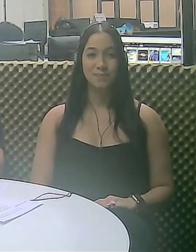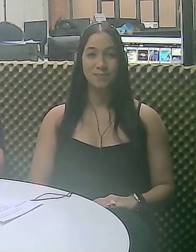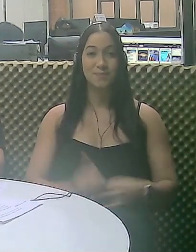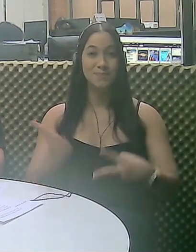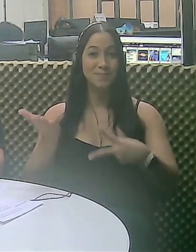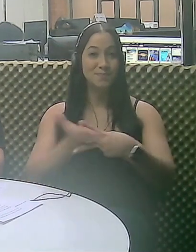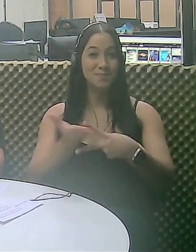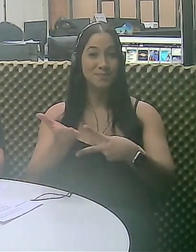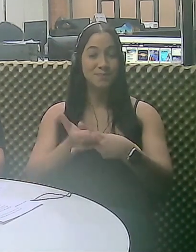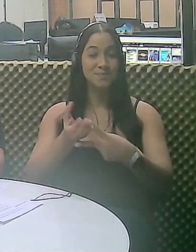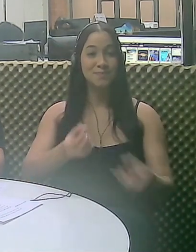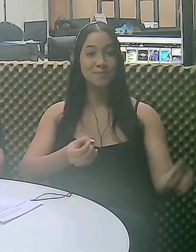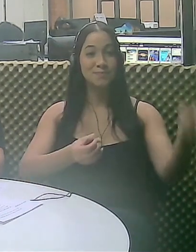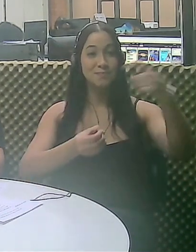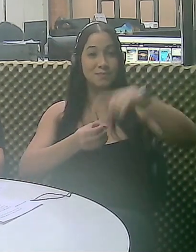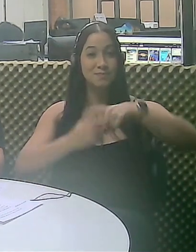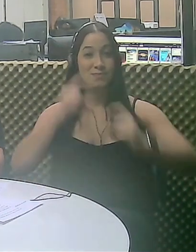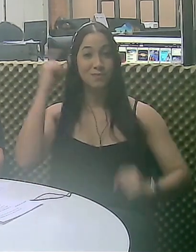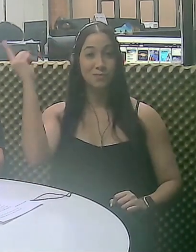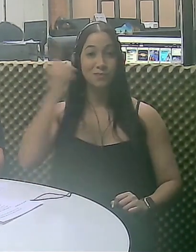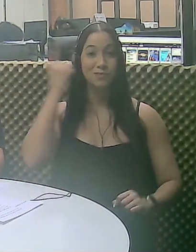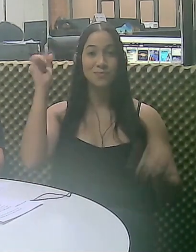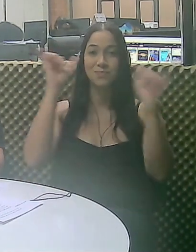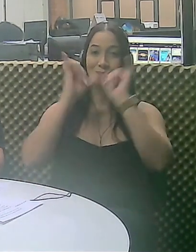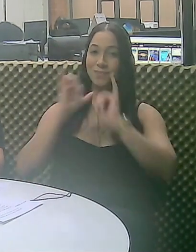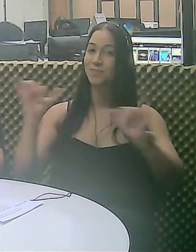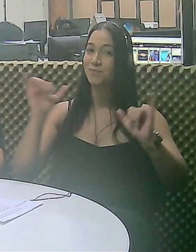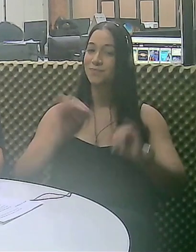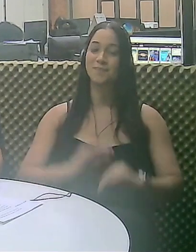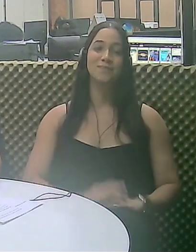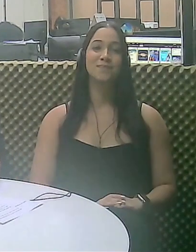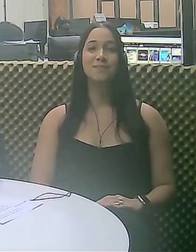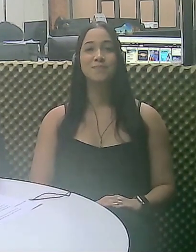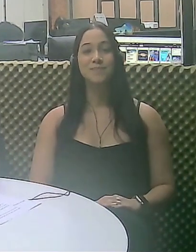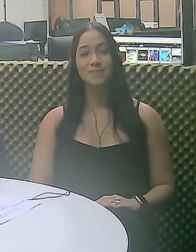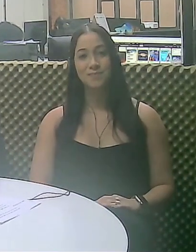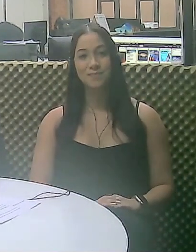Vamos agora a um breve intervalo. Na volta, tem giro de notícias.